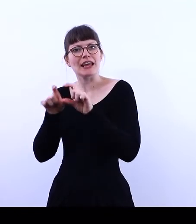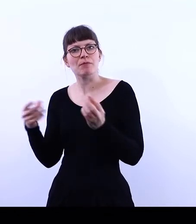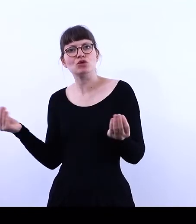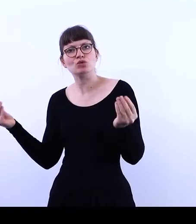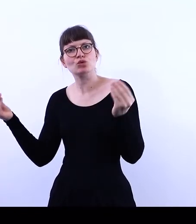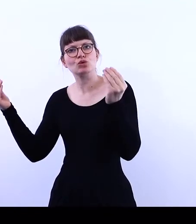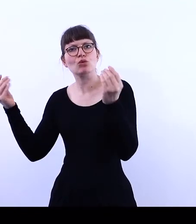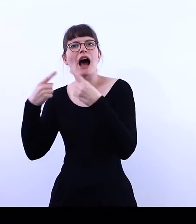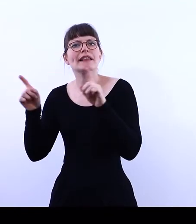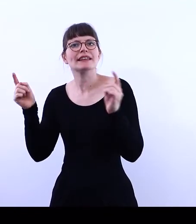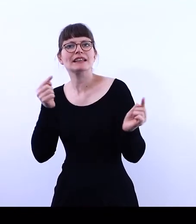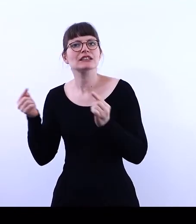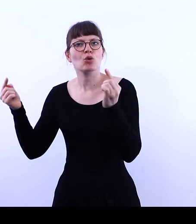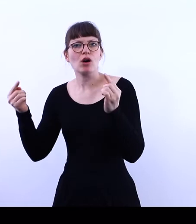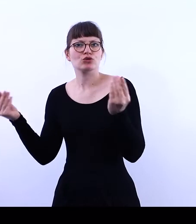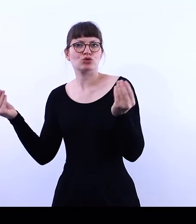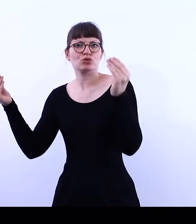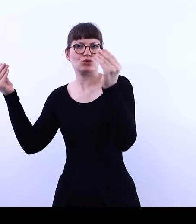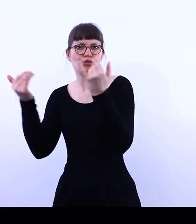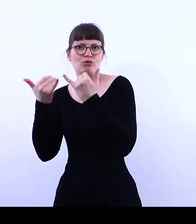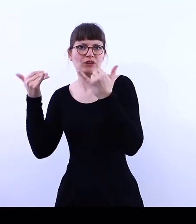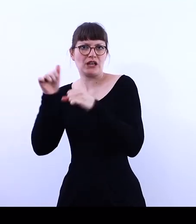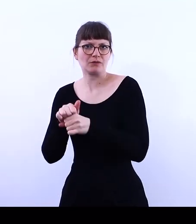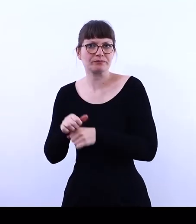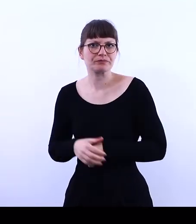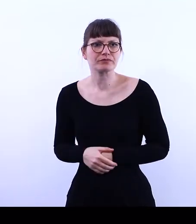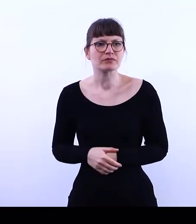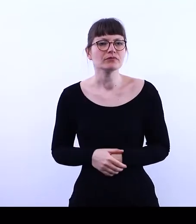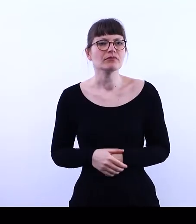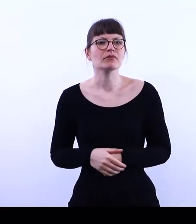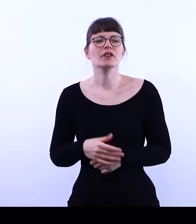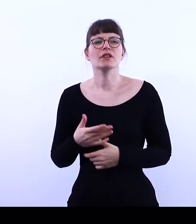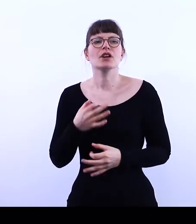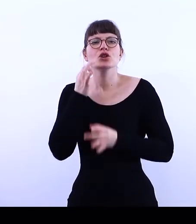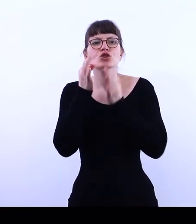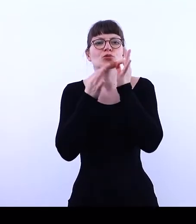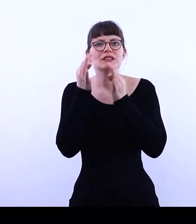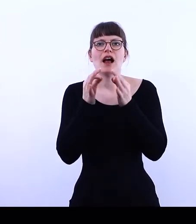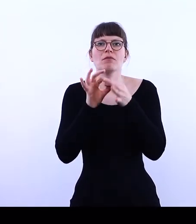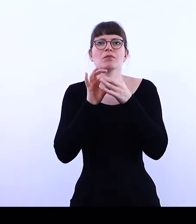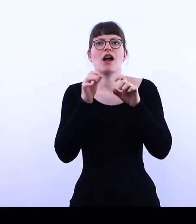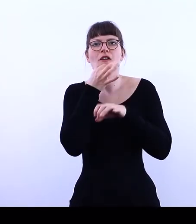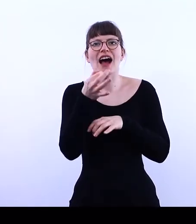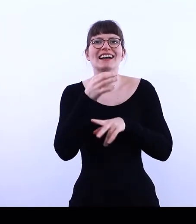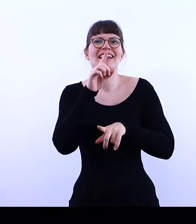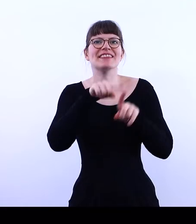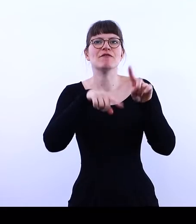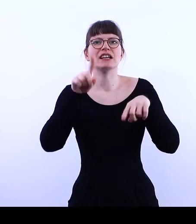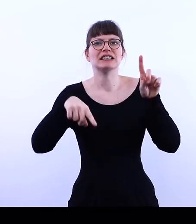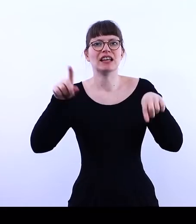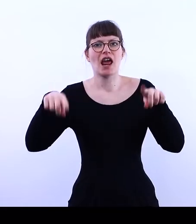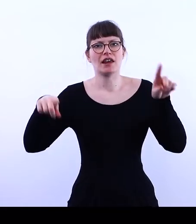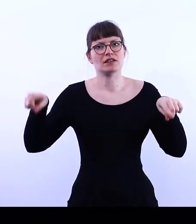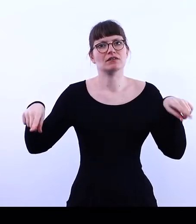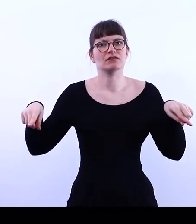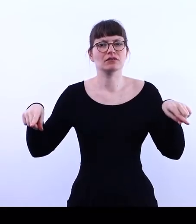Diskurse auch einbringen können. Wir haben uns jetzt spezifisch mit der ganzen Frage von Diversität, was ja auch ein starker